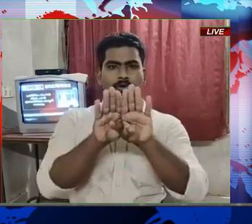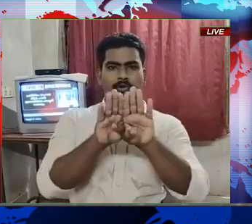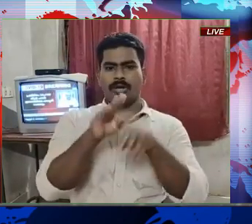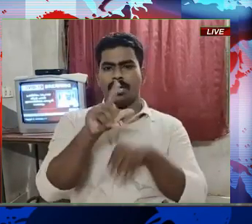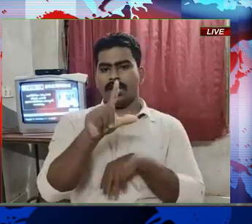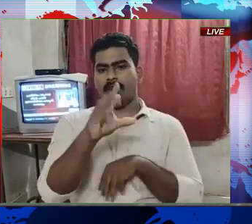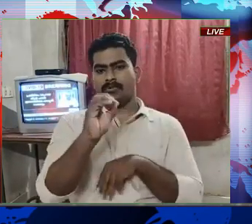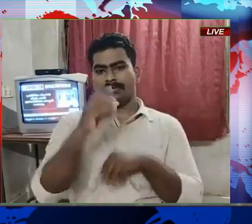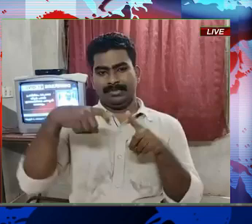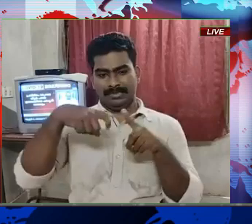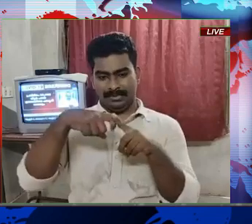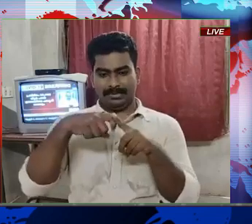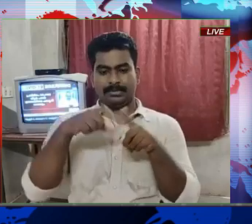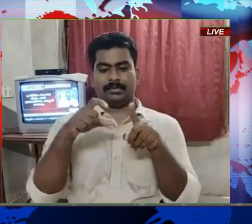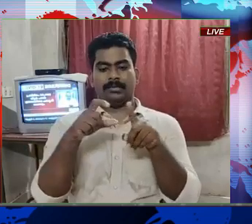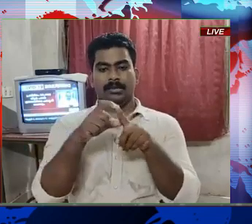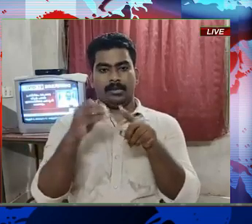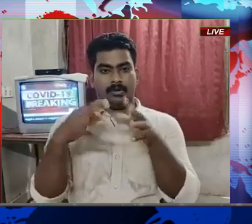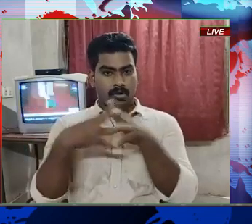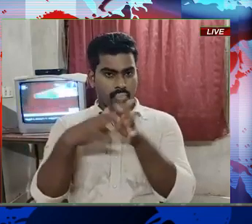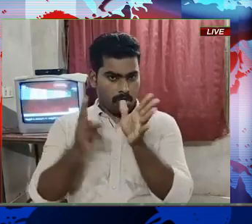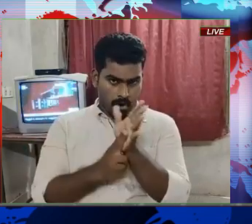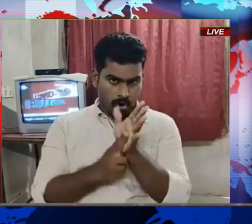അതായത് ഈ ബാക്കി വരുന്ന പാല്